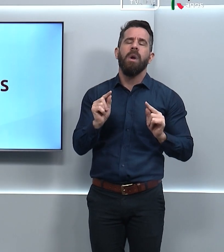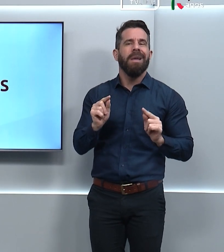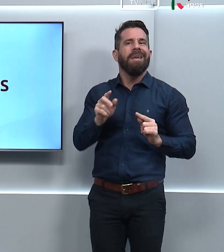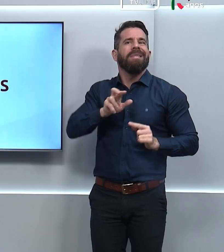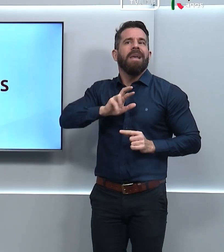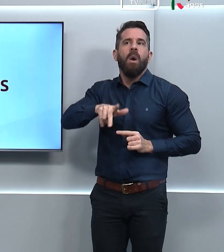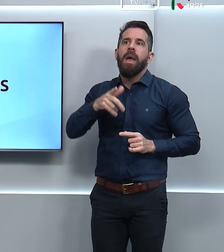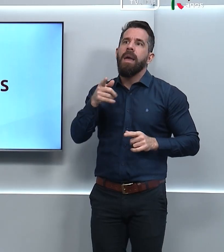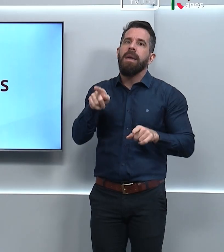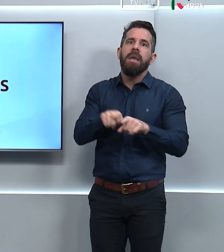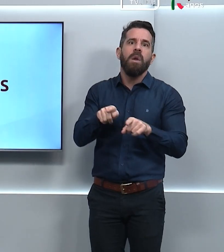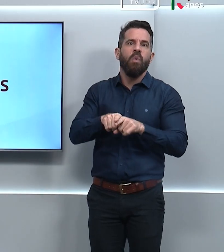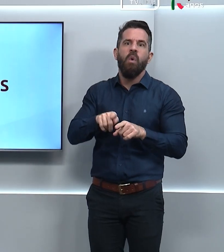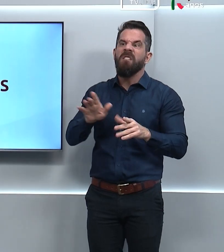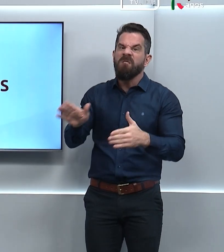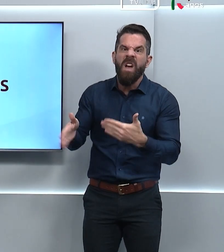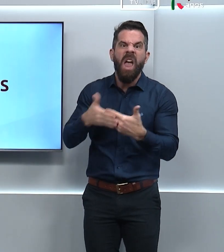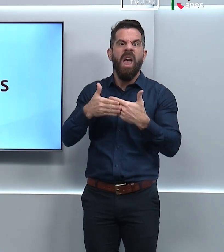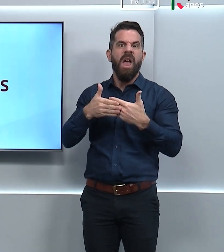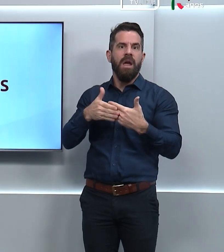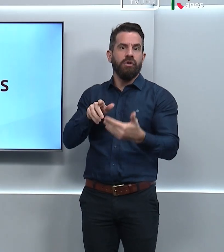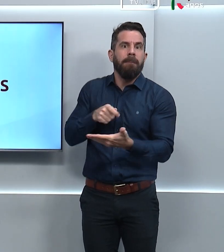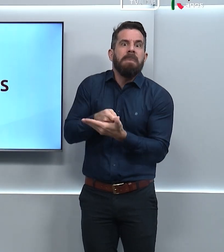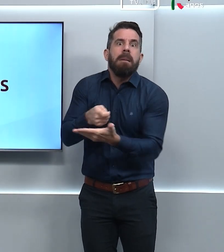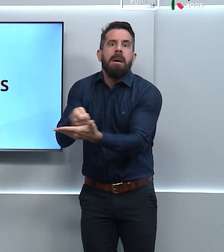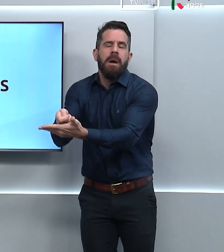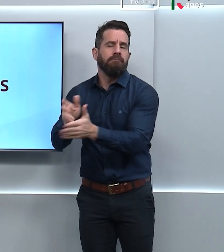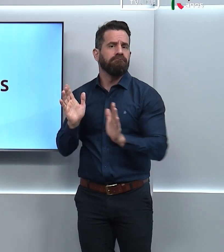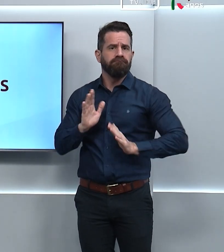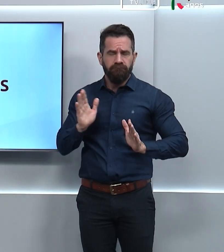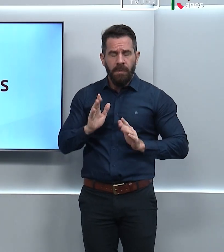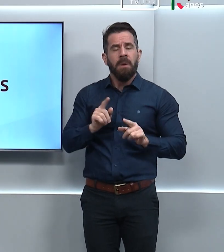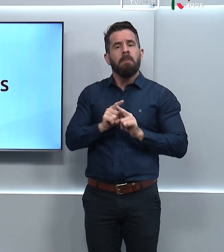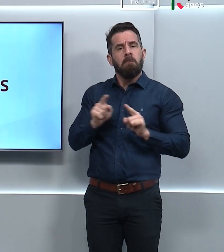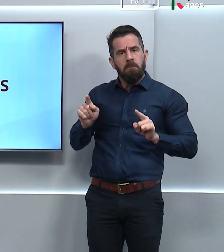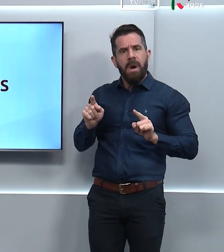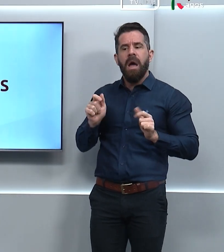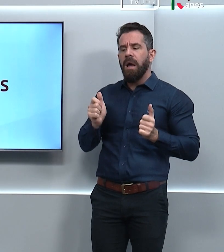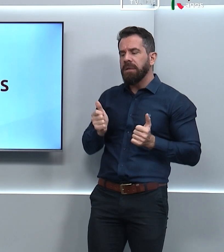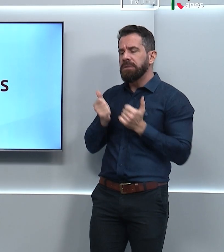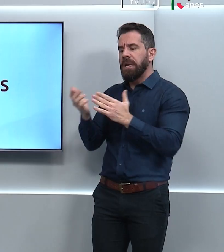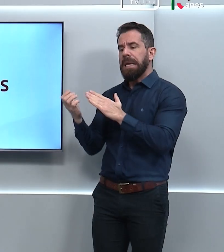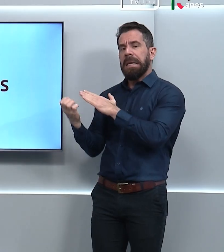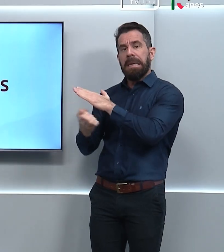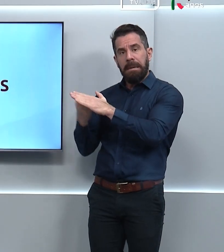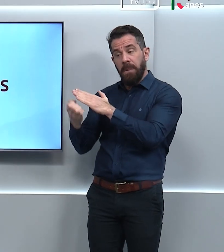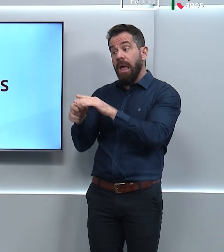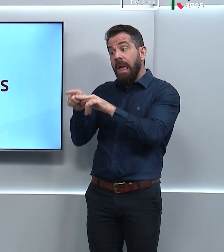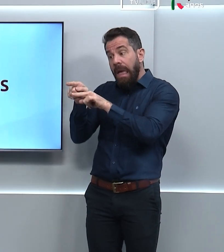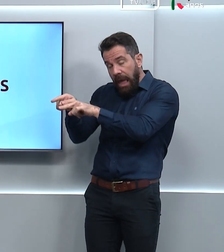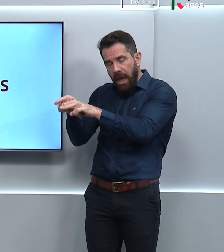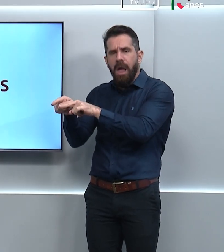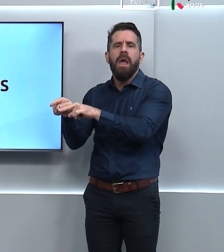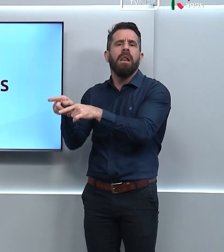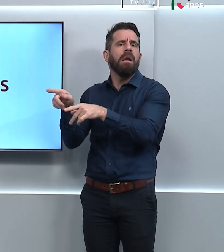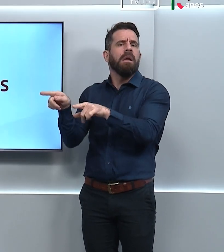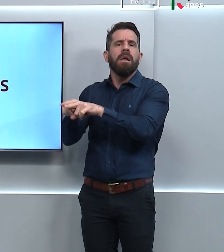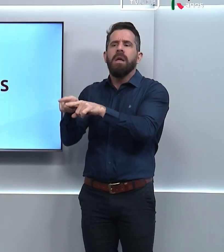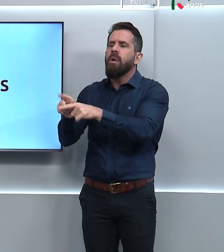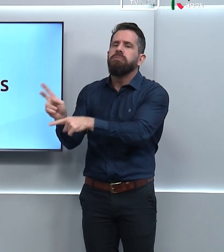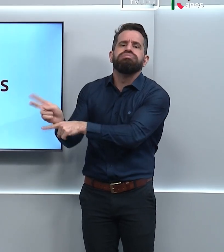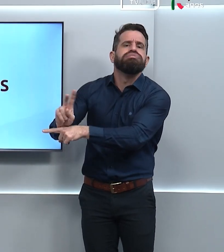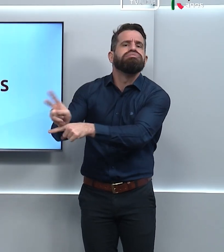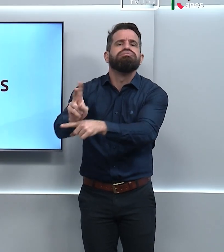exatamente privatizar esses locais, mas sim de passar a gestão deles para empresas, mas eles continuariam sendo